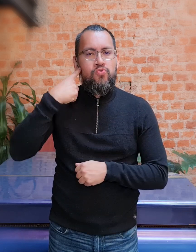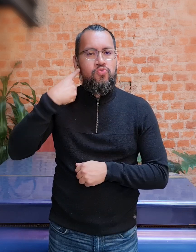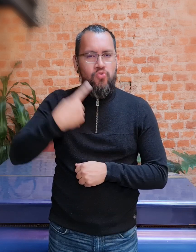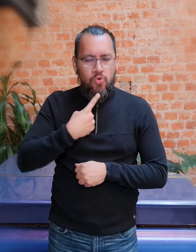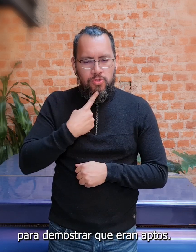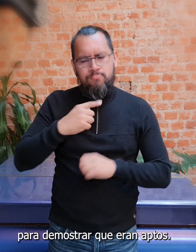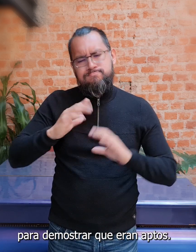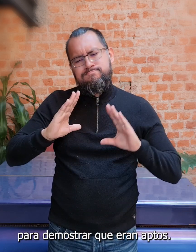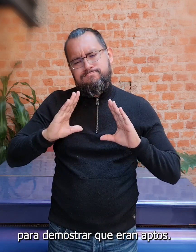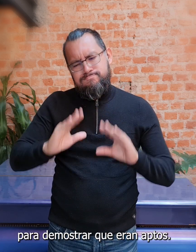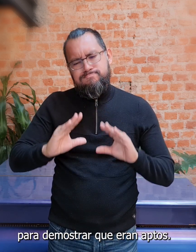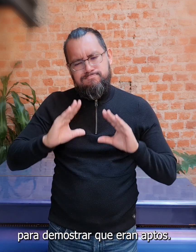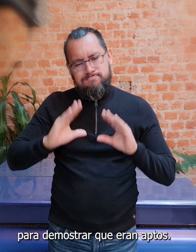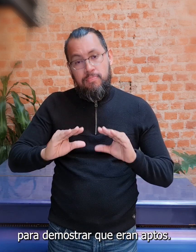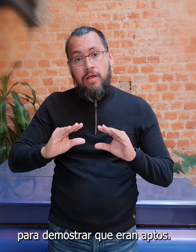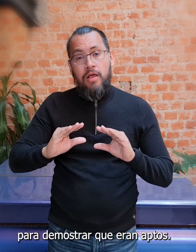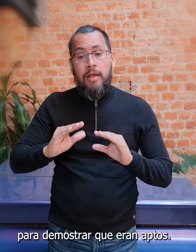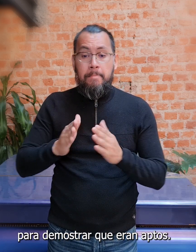para demostrar que eran aptos.